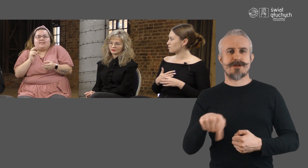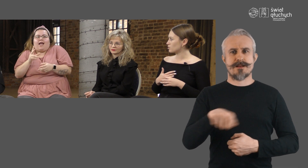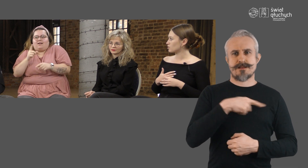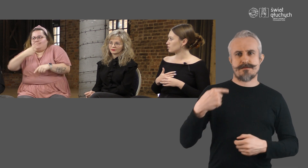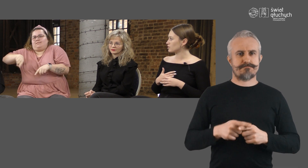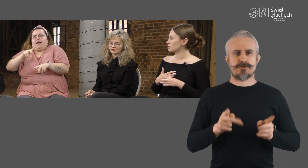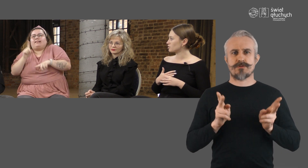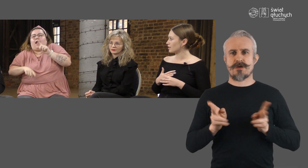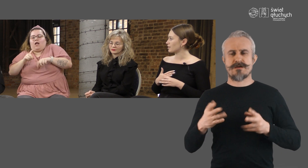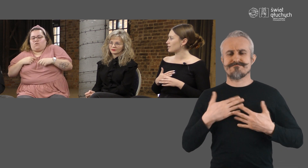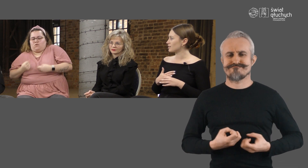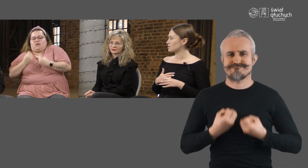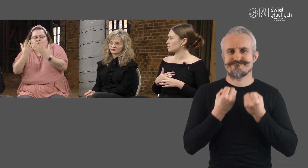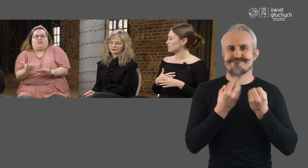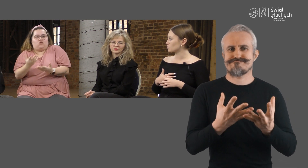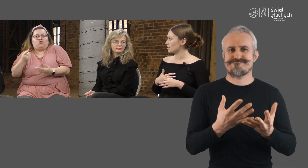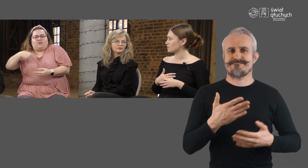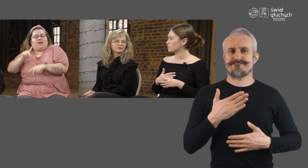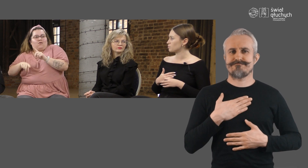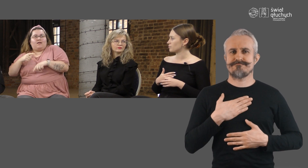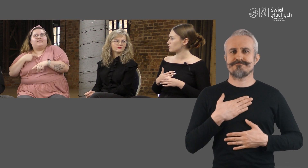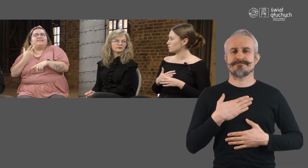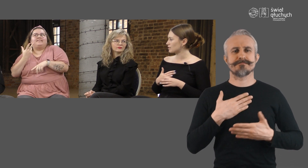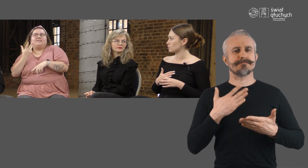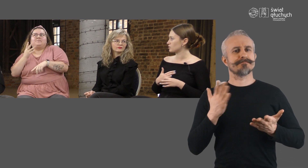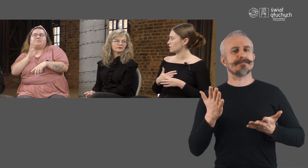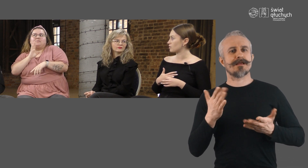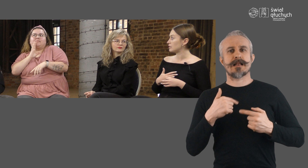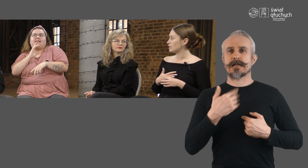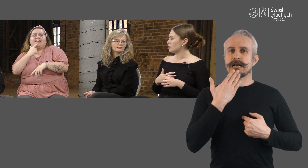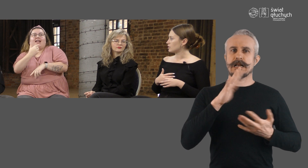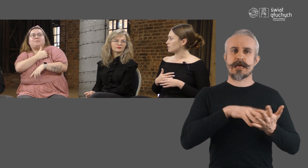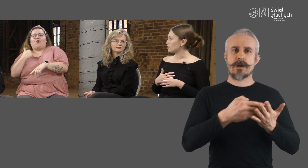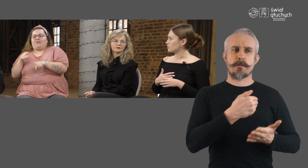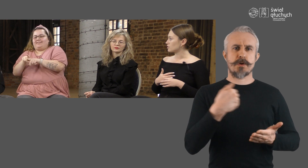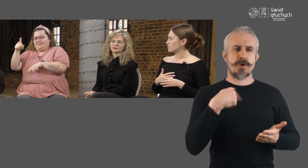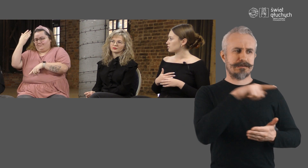nie rozumiemy o co chodzi, no to tak, ale dla nas to jest naturalnie to piszemy.